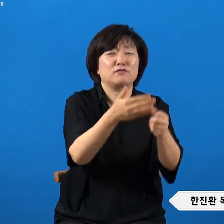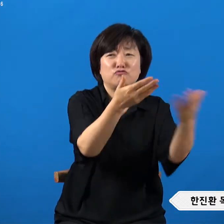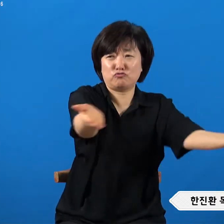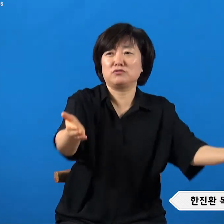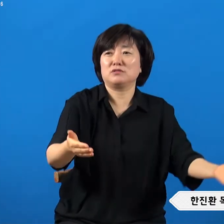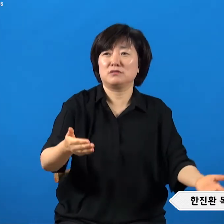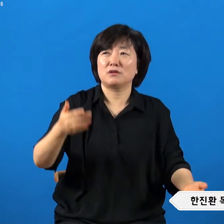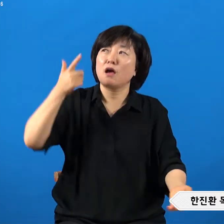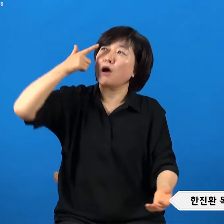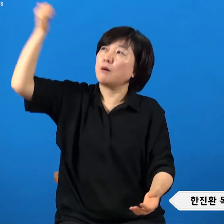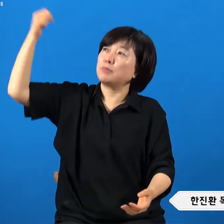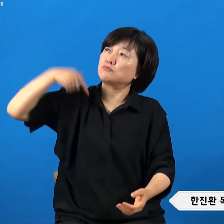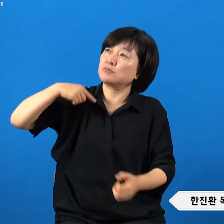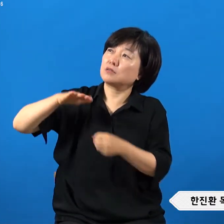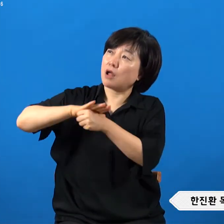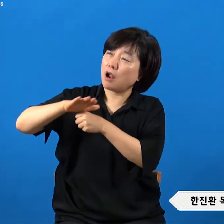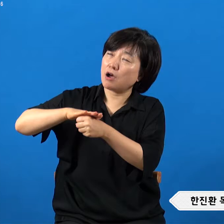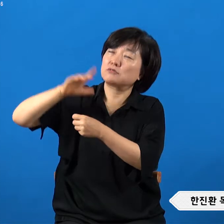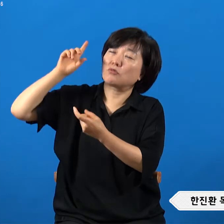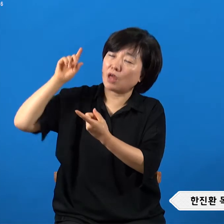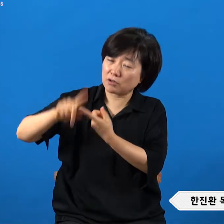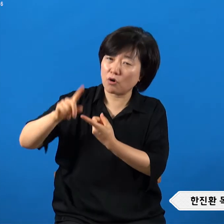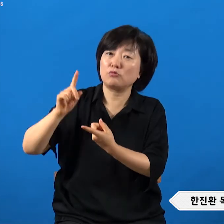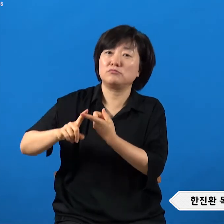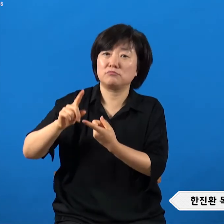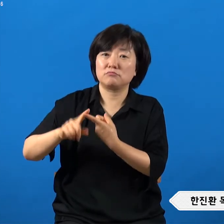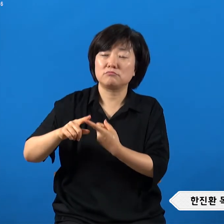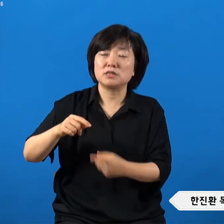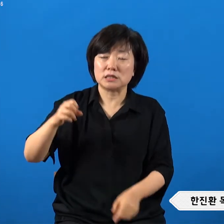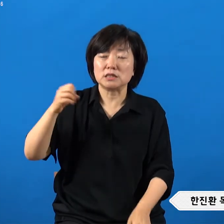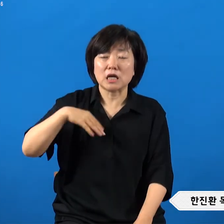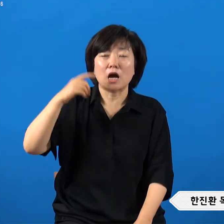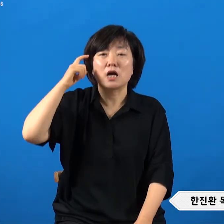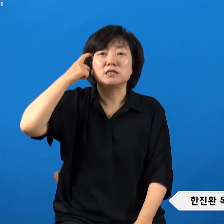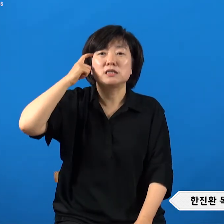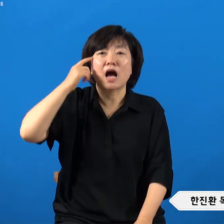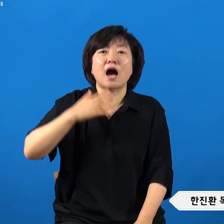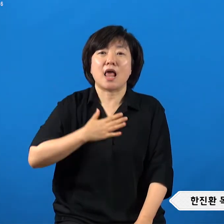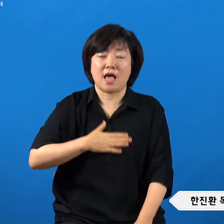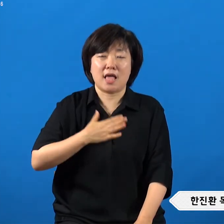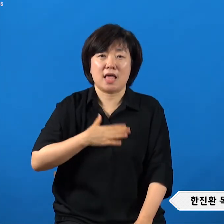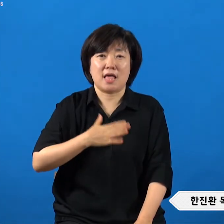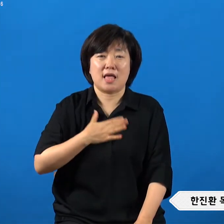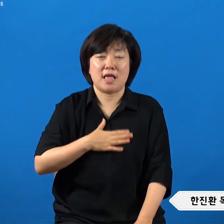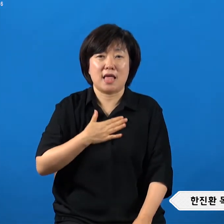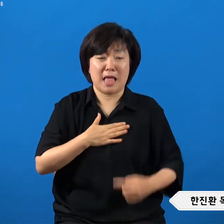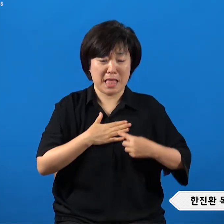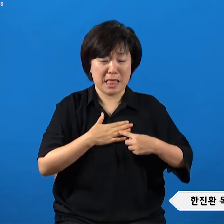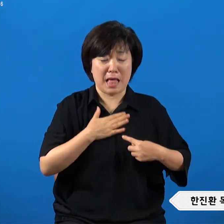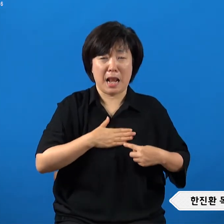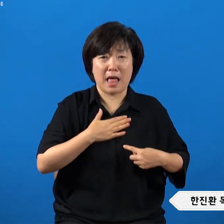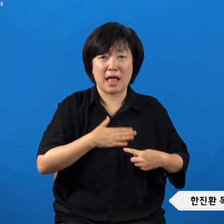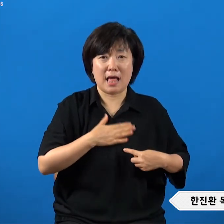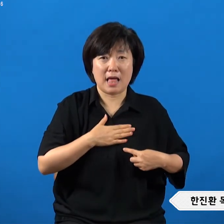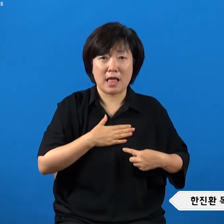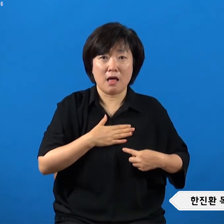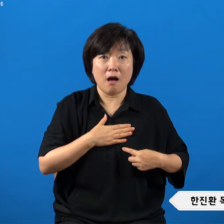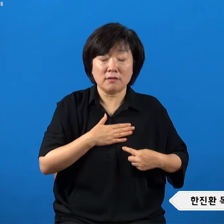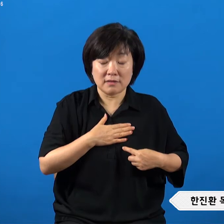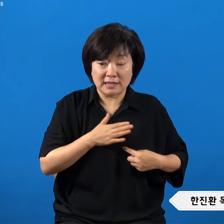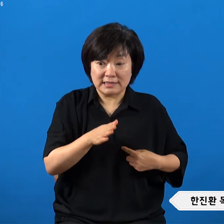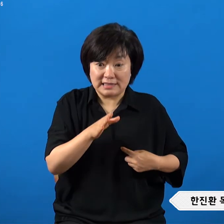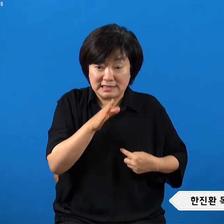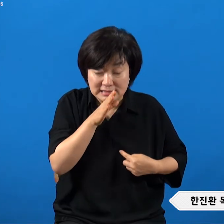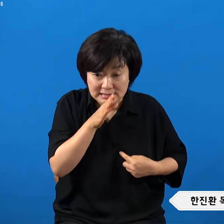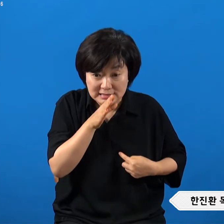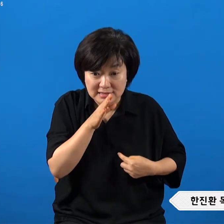아빠도 나를 사랑하는 거야. 어떻게 보면 이성으로 그냥 아는 거지요. 그런데